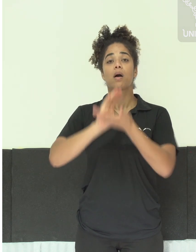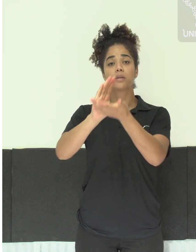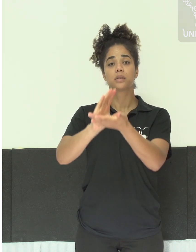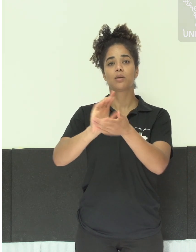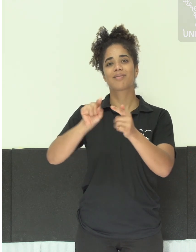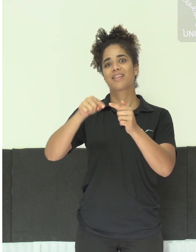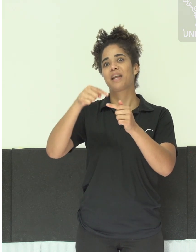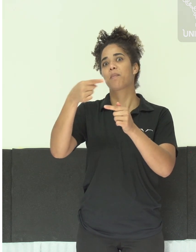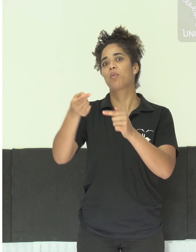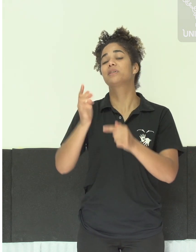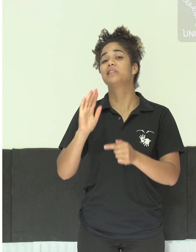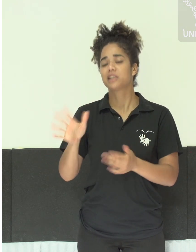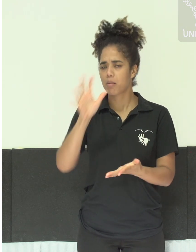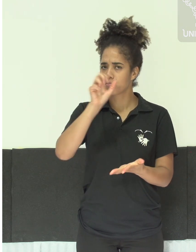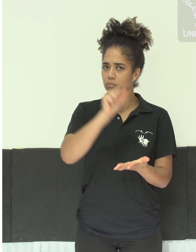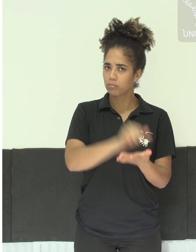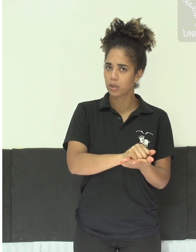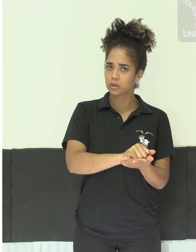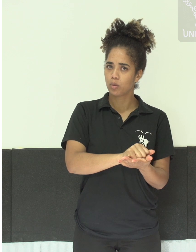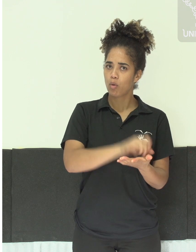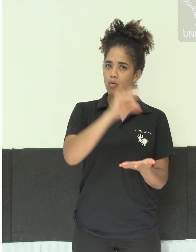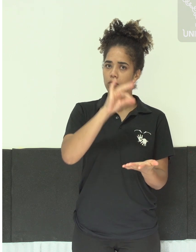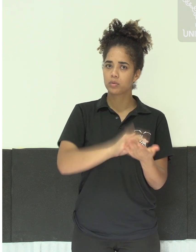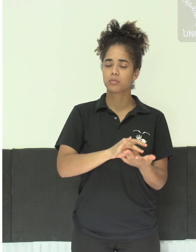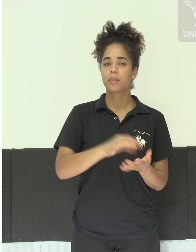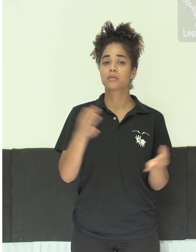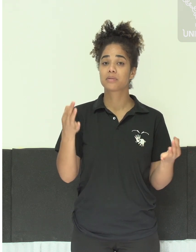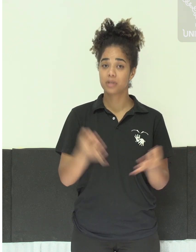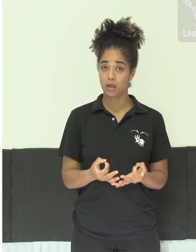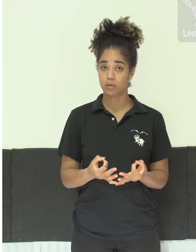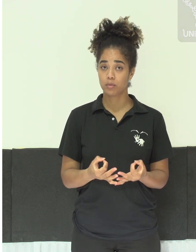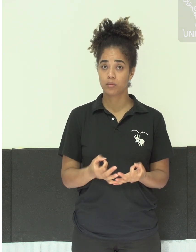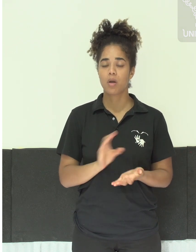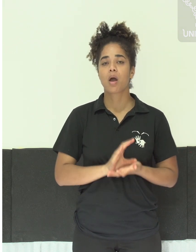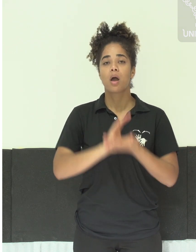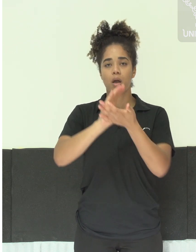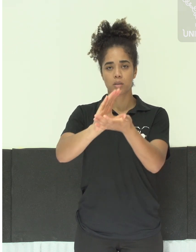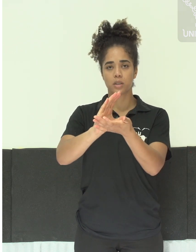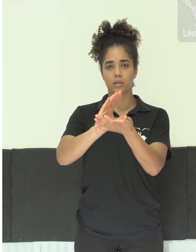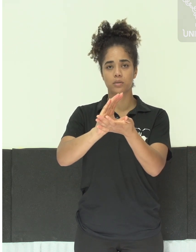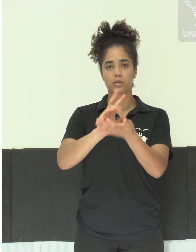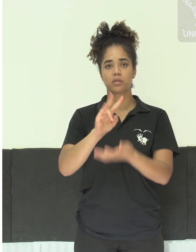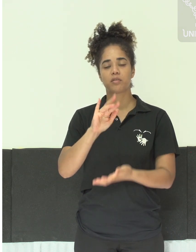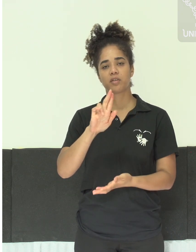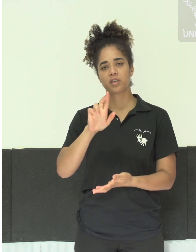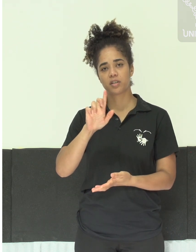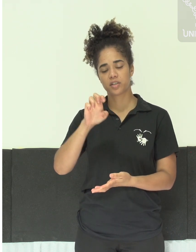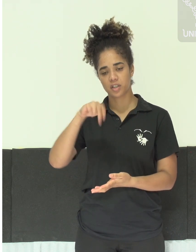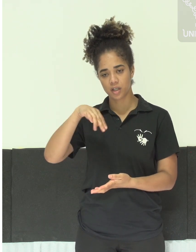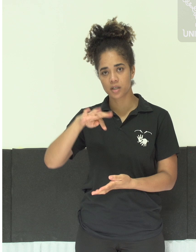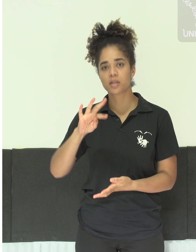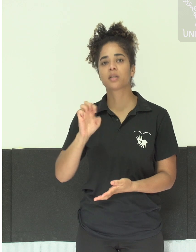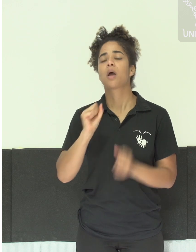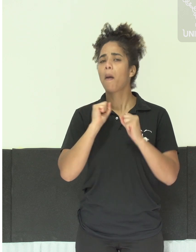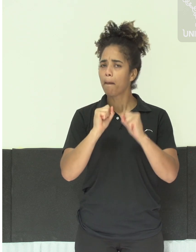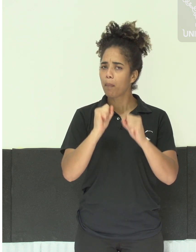efetivamente matriculados na UNILA. Os auxílios vigentes podem ser consultados no site